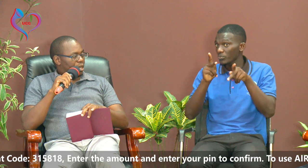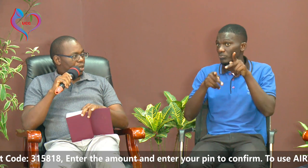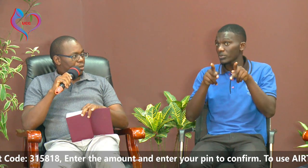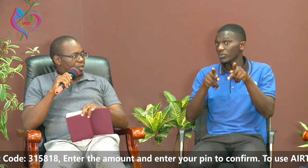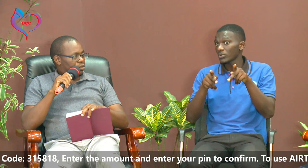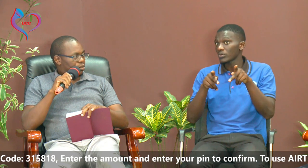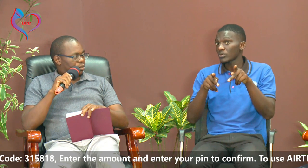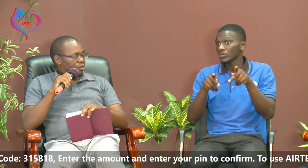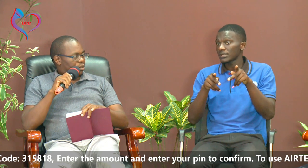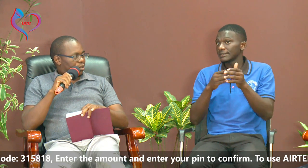buwa abantu.